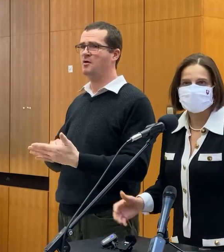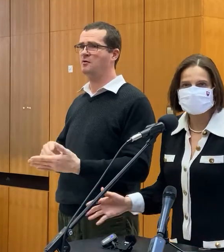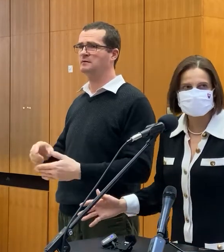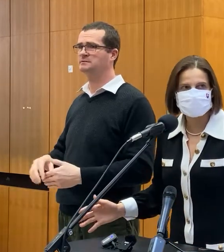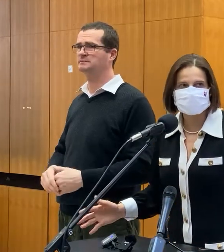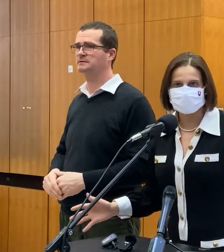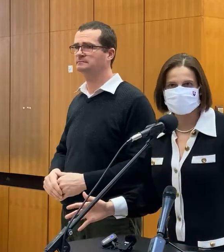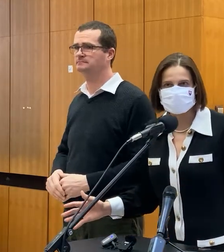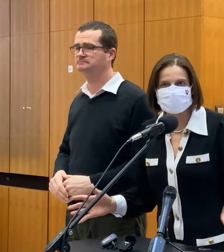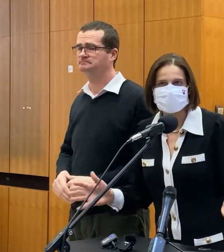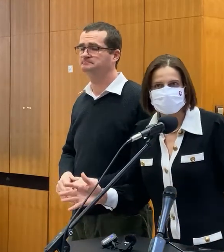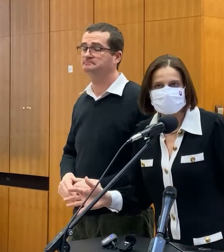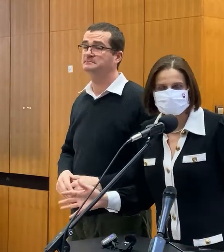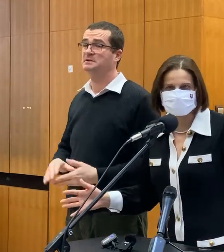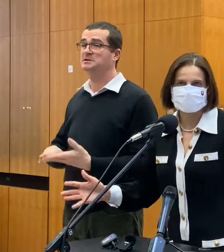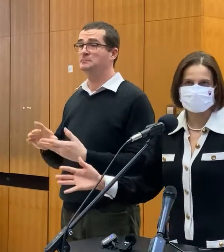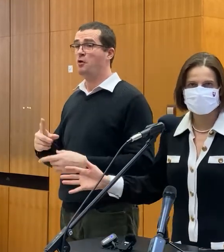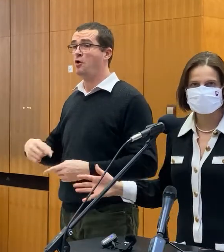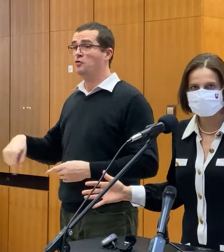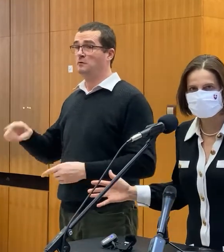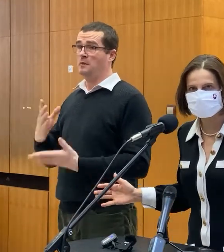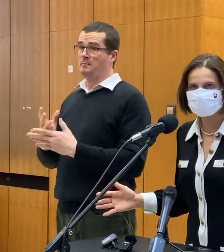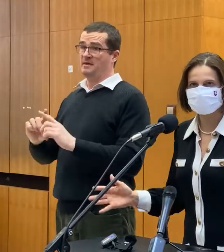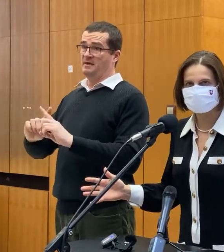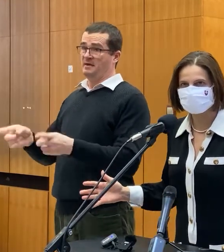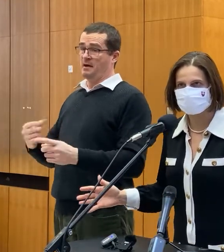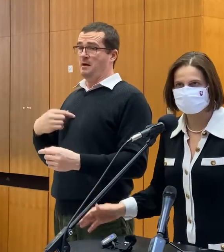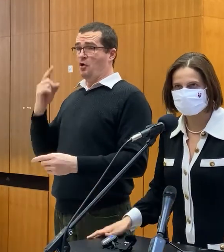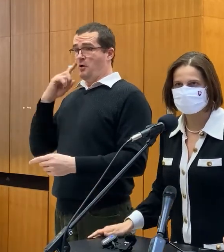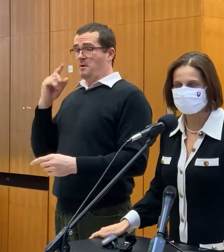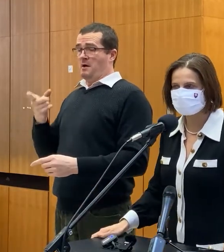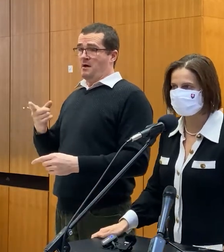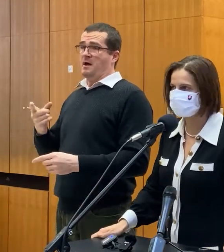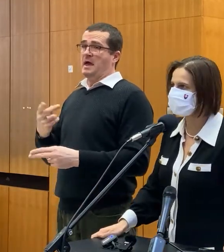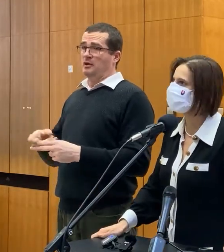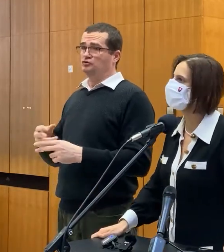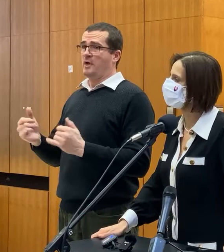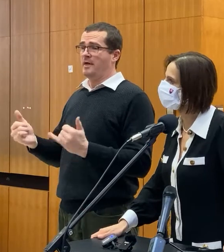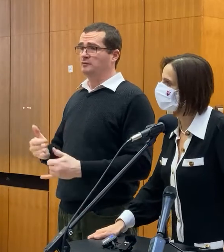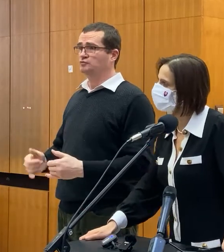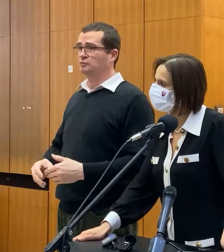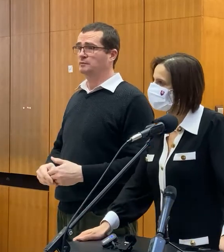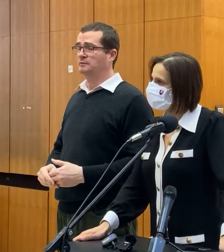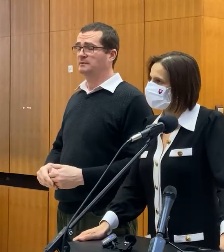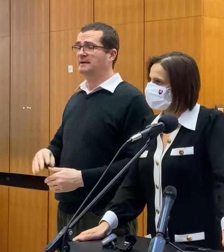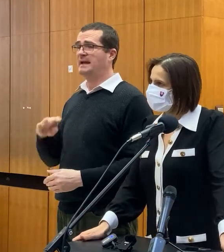Ale ak bude požiadavka spoločnosti, že to má byť inak, tak samozrejme sa zamyslím a ústavnoprávne riešenia existujú.